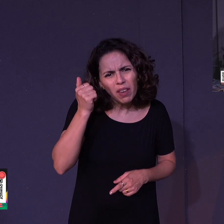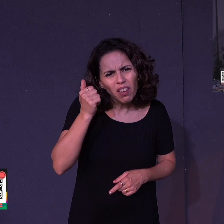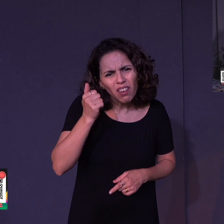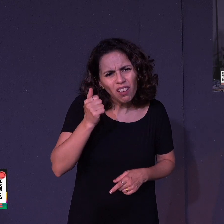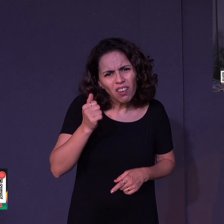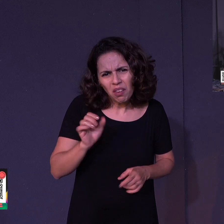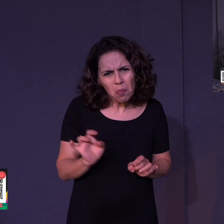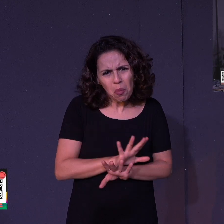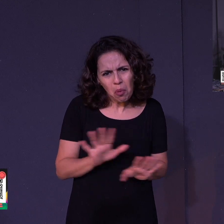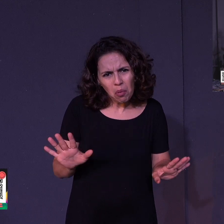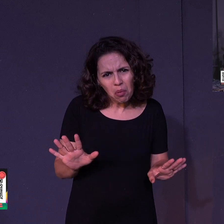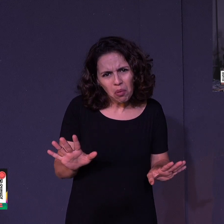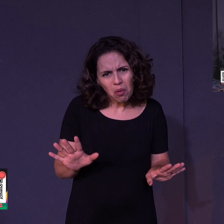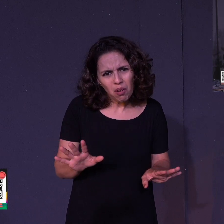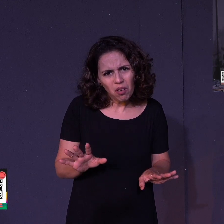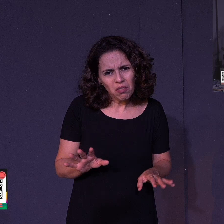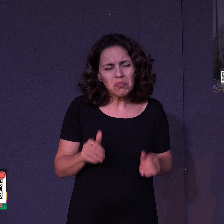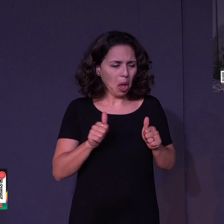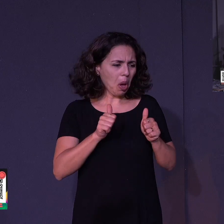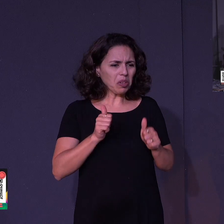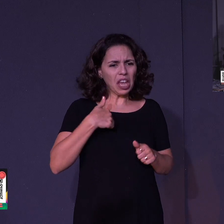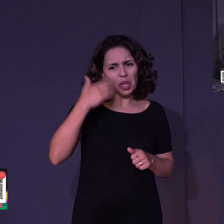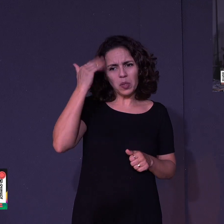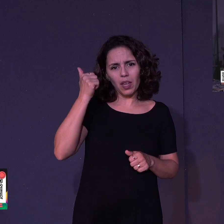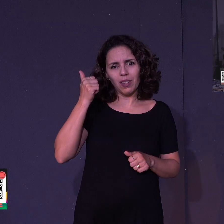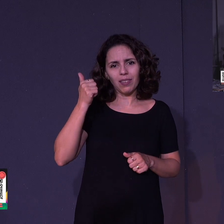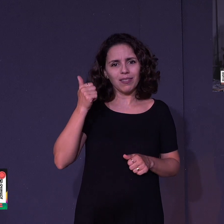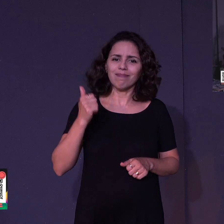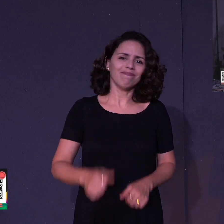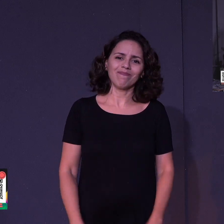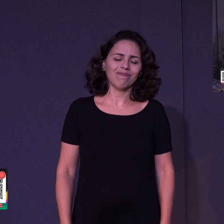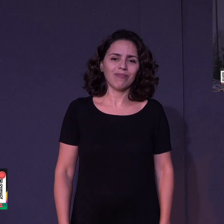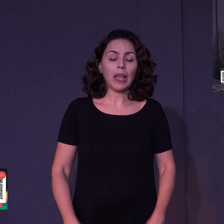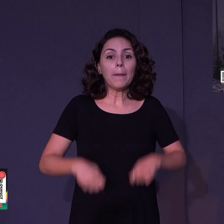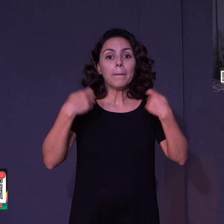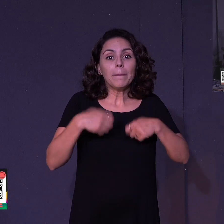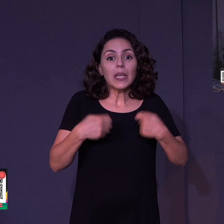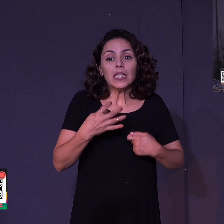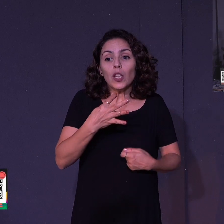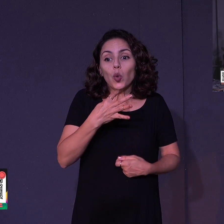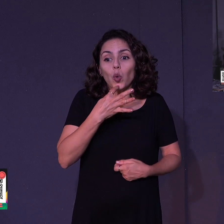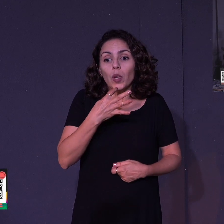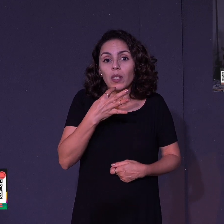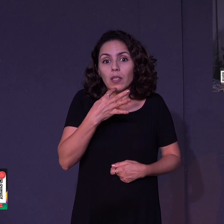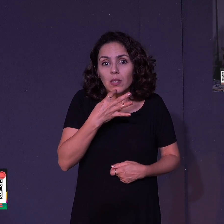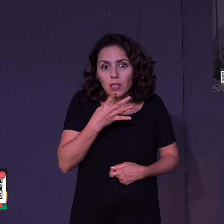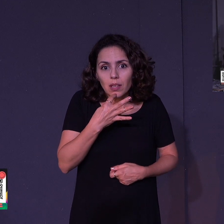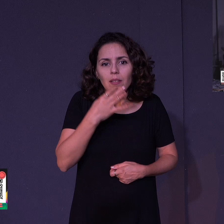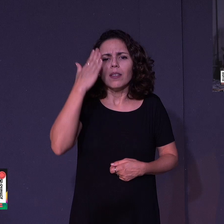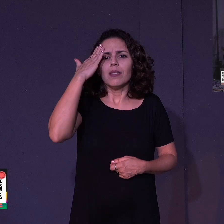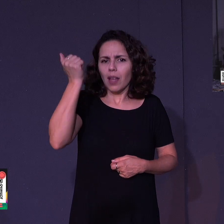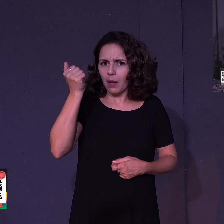Ele pode resolver tudo com apenas um toque, com apenas uma palavra, é fundamental conhecer a estratégia certa, a